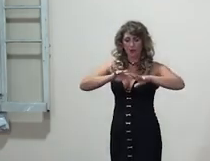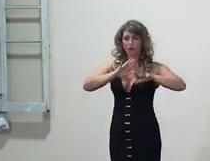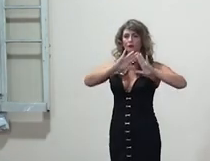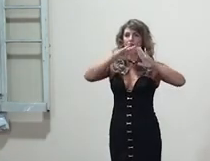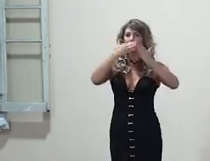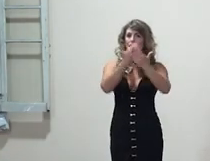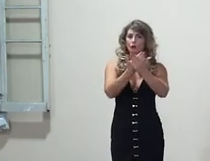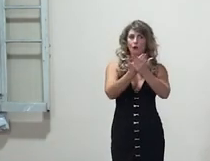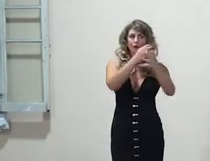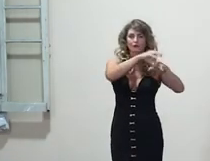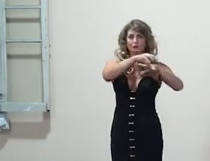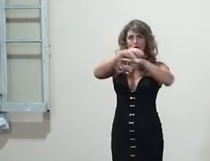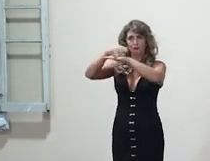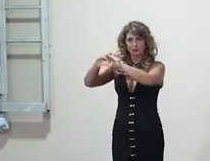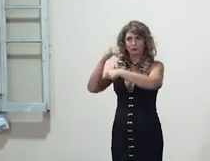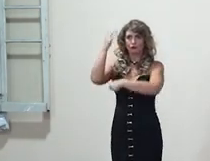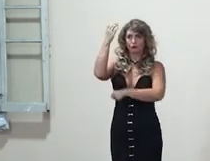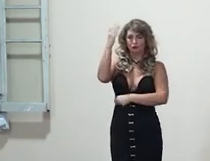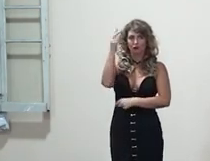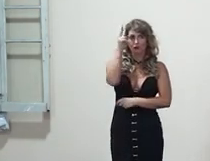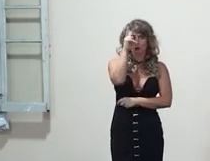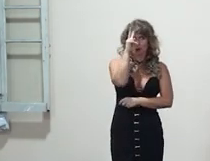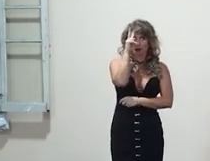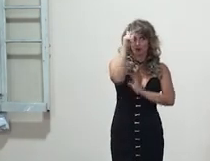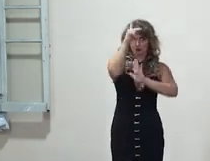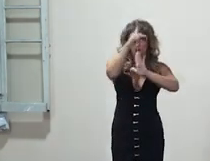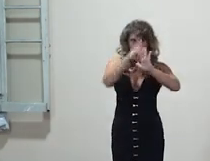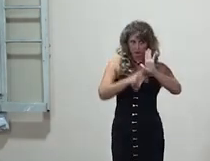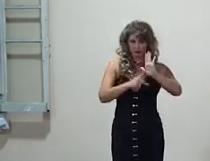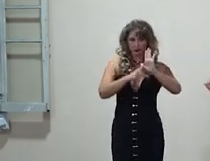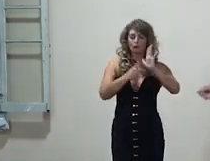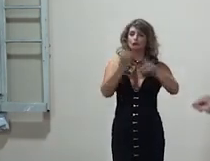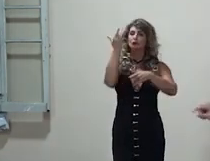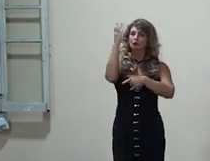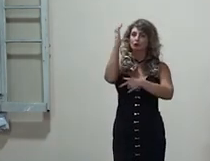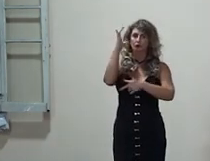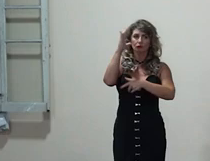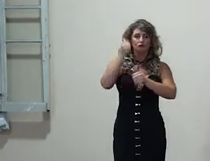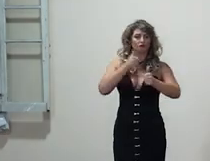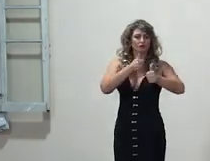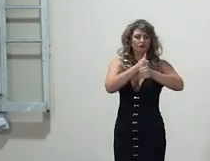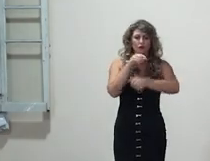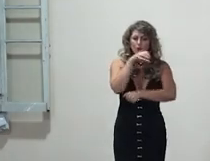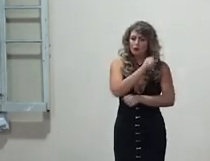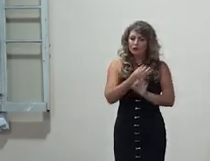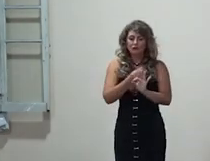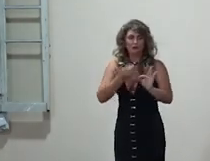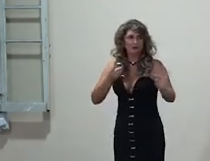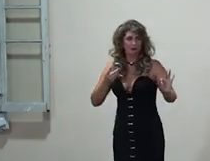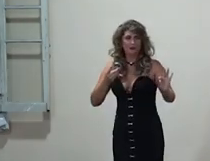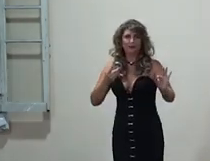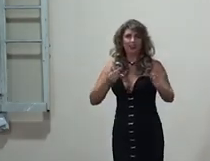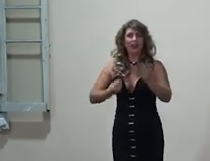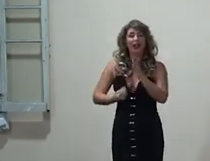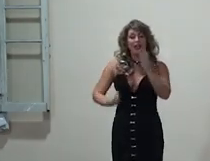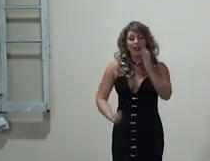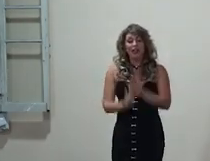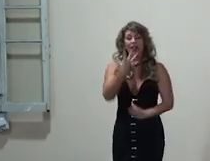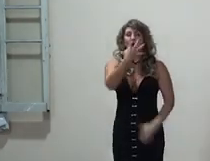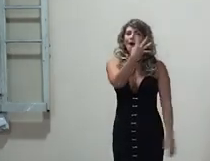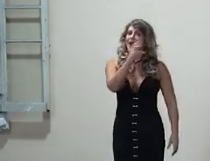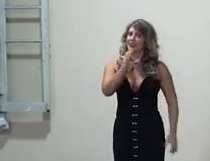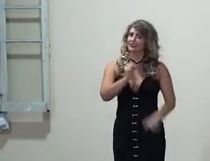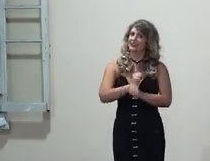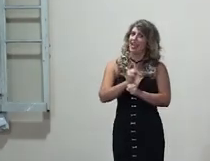Curitiba, relembrando um projeto chamado Curitiba, Região Metropolitana e Curta Distância, que eu lancei há 40 anos